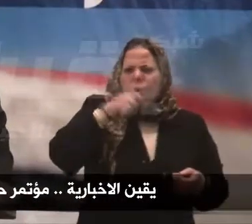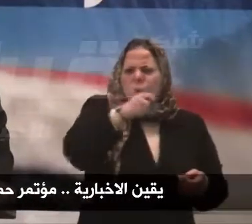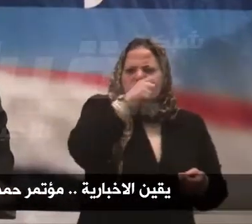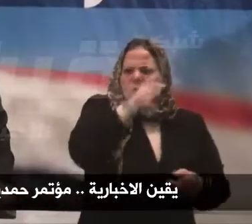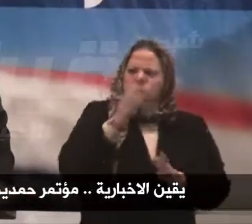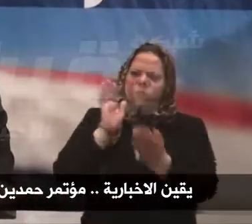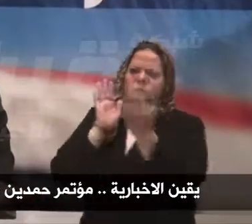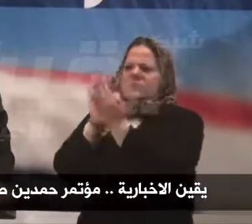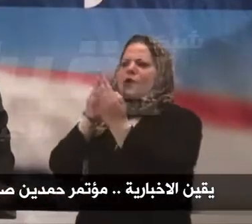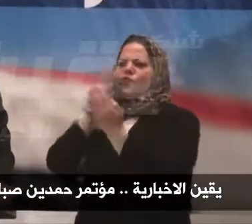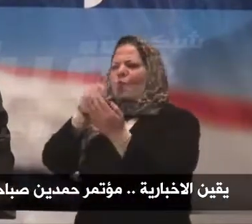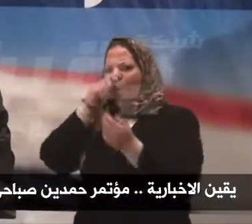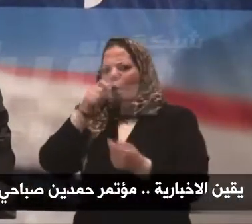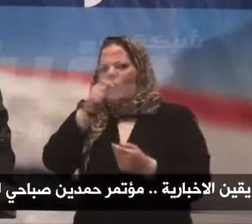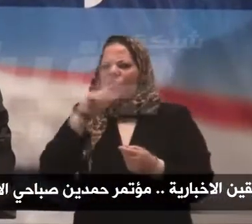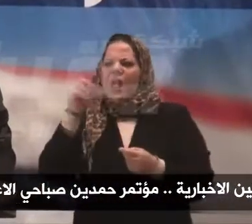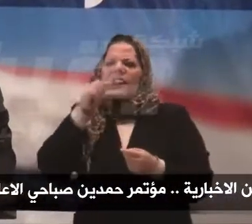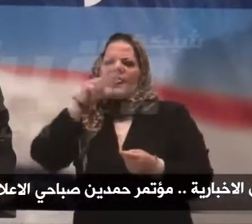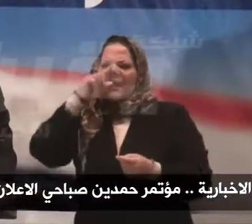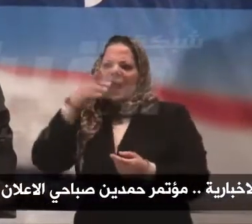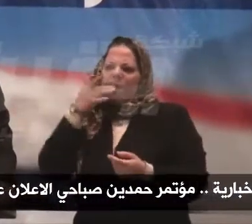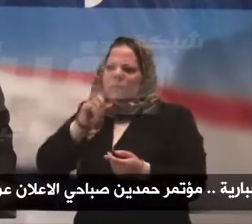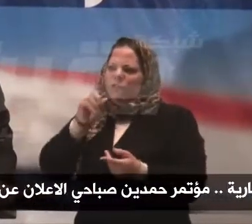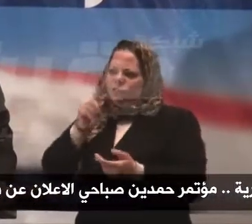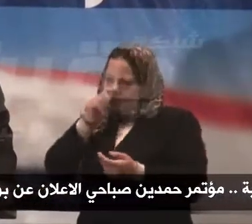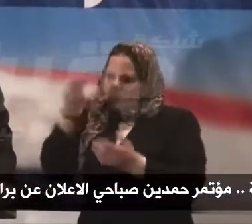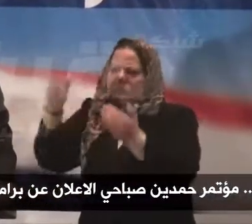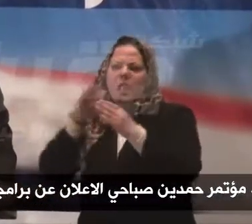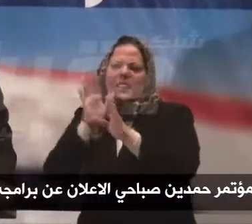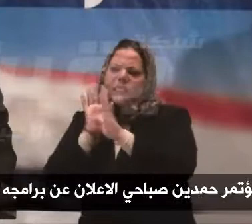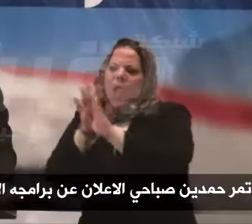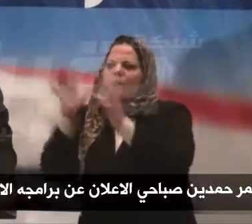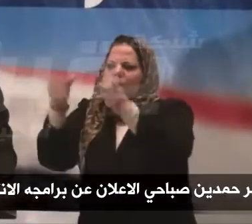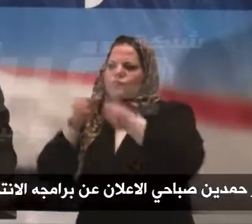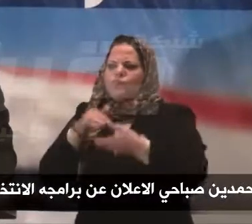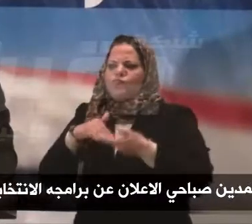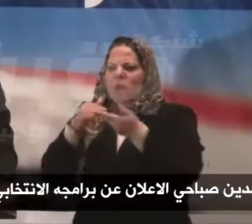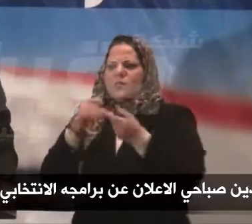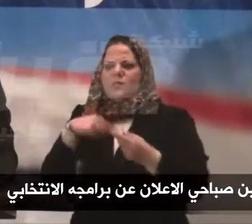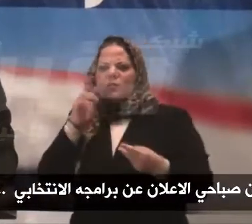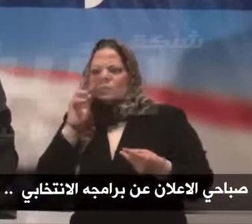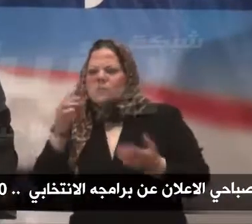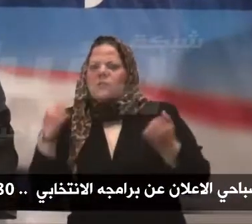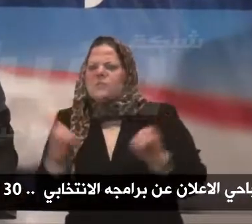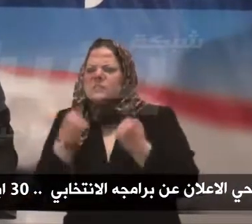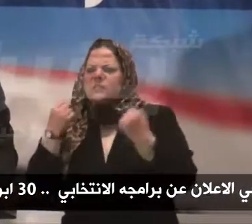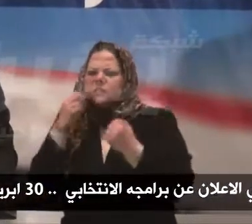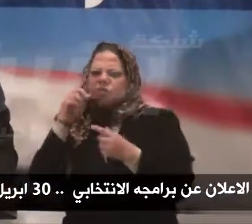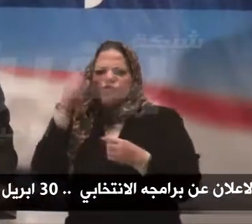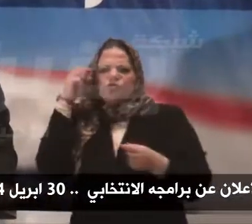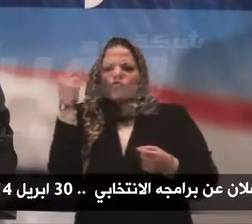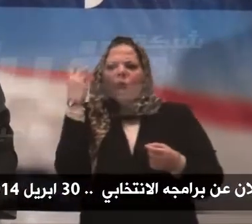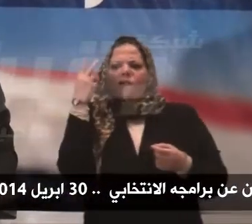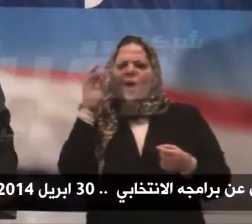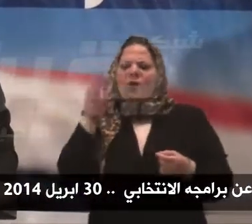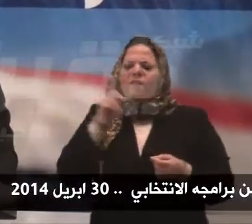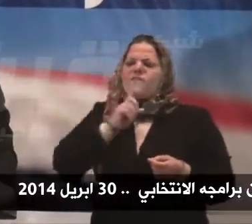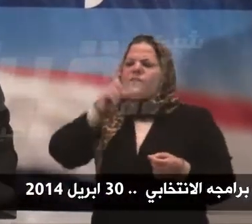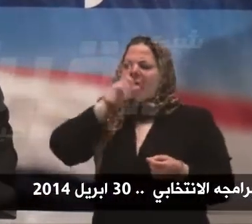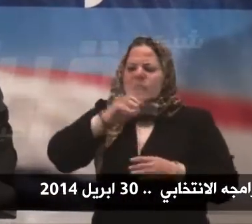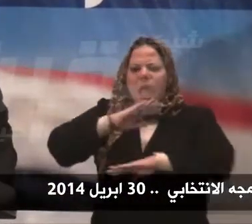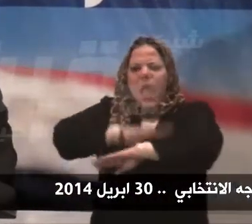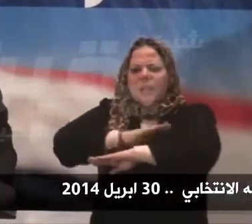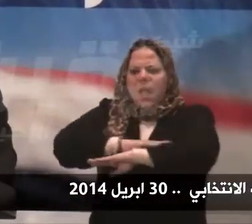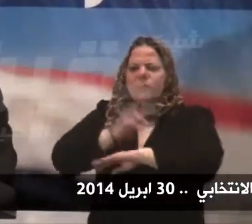والتحريض الديني والطائفي، ودعم الدولة وتشجيعها لحركة الثقافة والفن